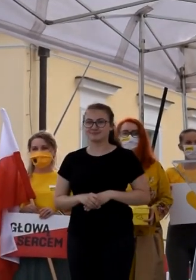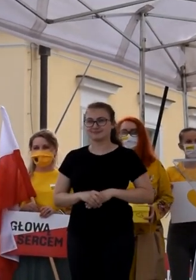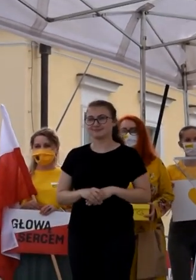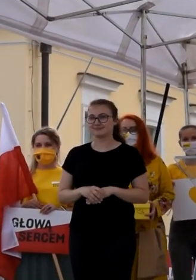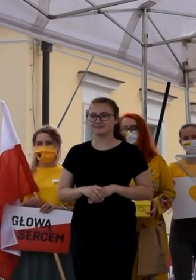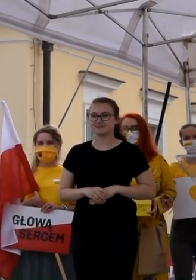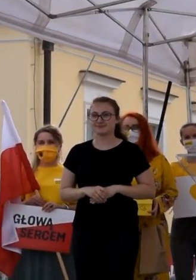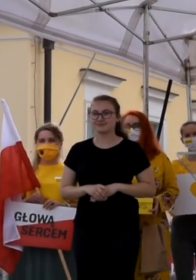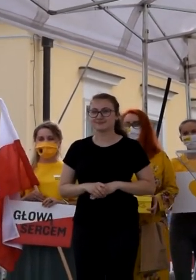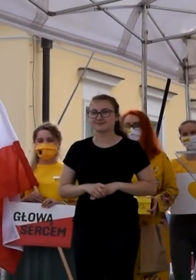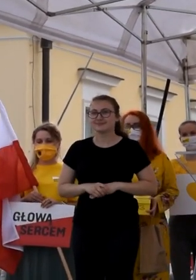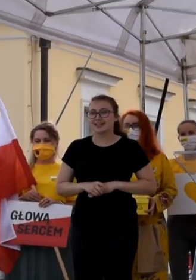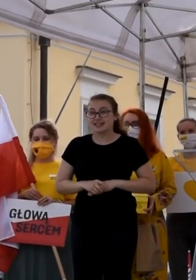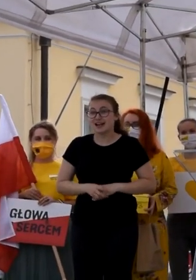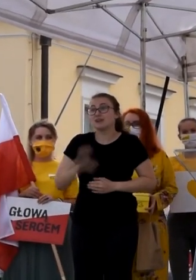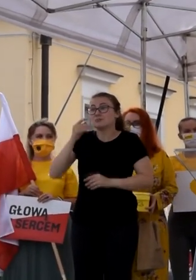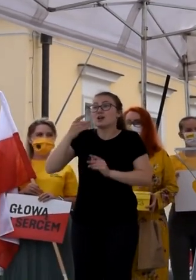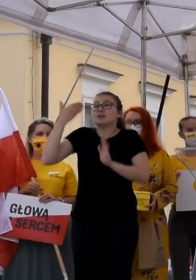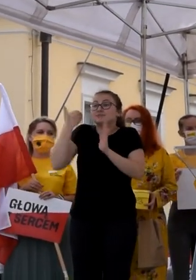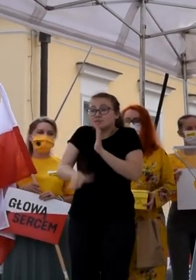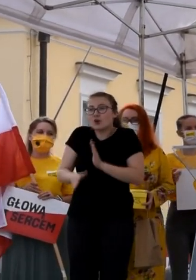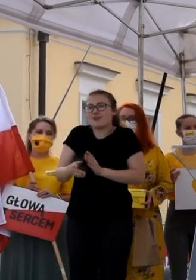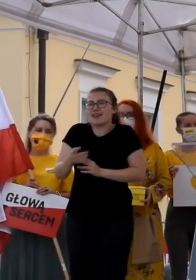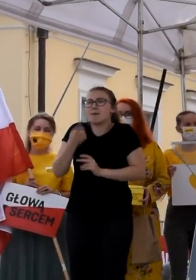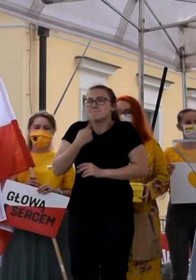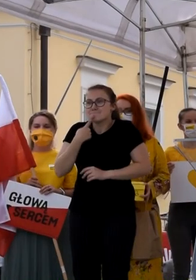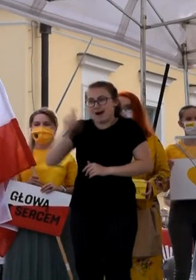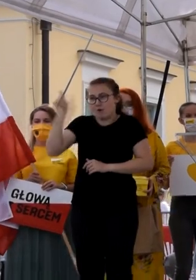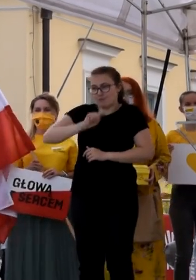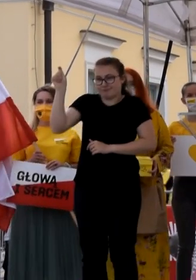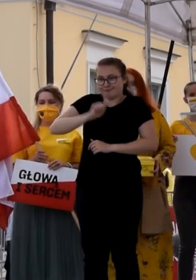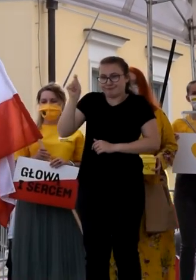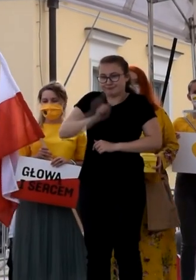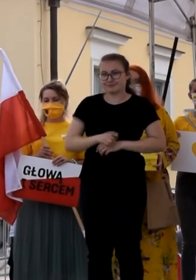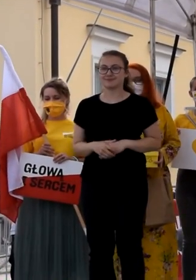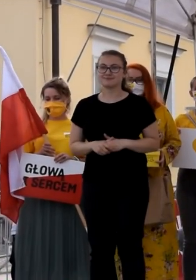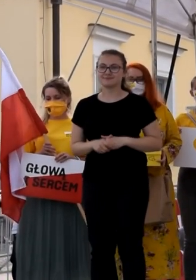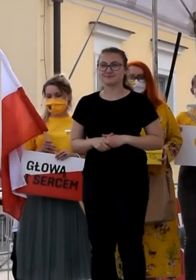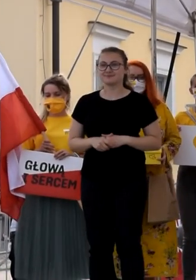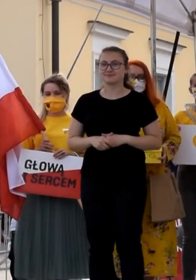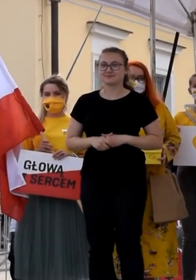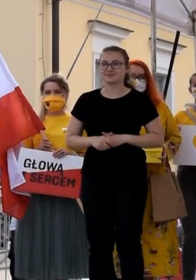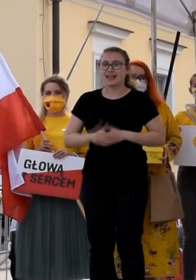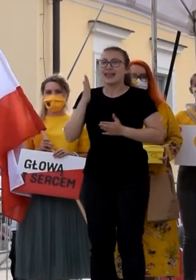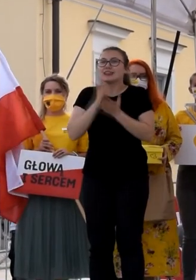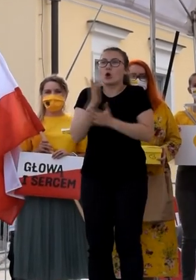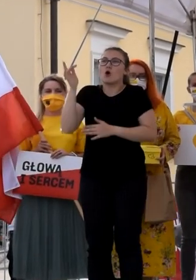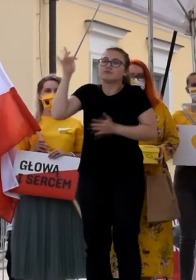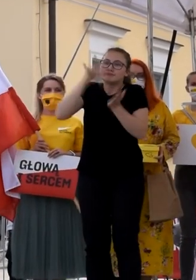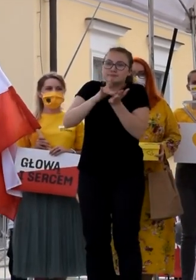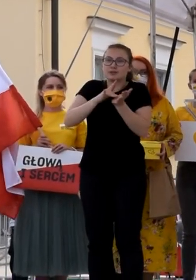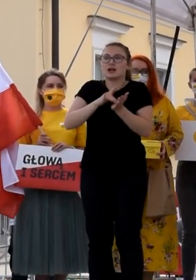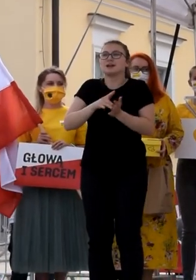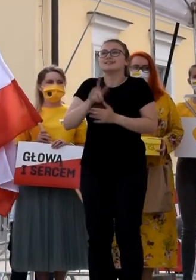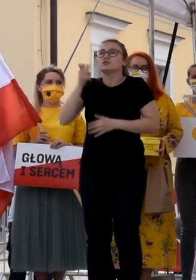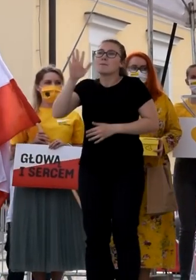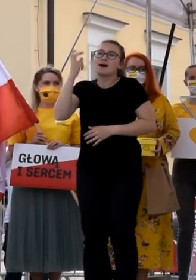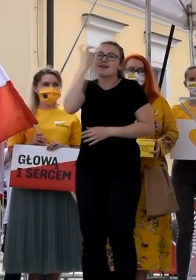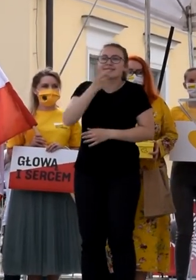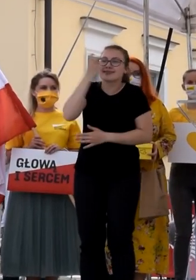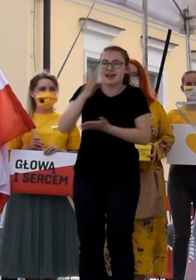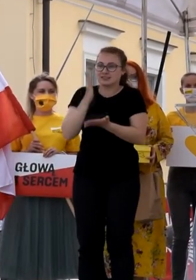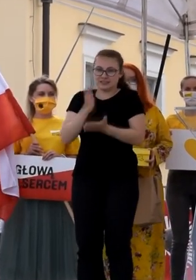I powiemy sobie, szkoda, że wpadają tak rzadko. Szkoda, że wpadają tylko wtedy, kiedy mają jakiś interes.